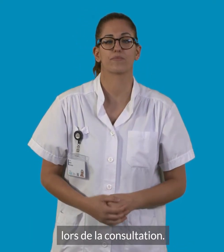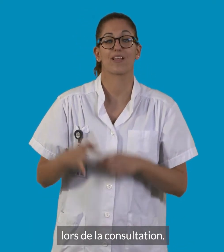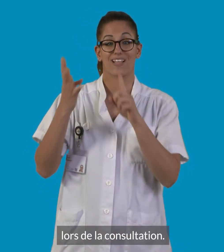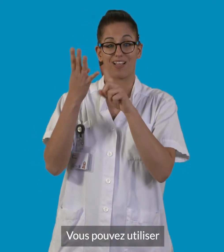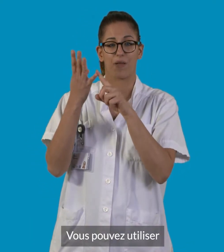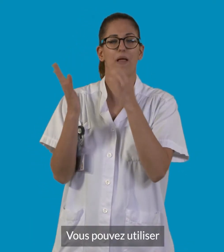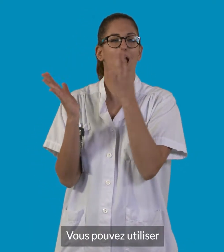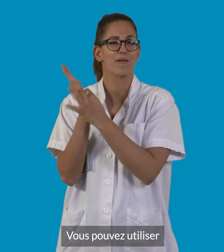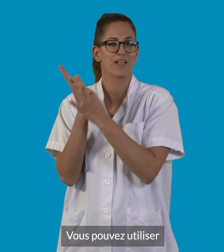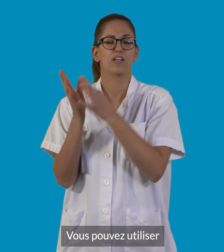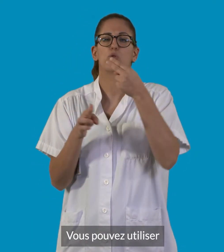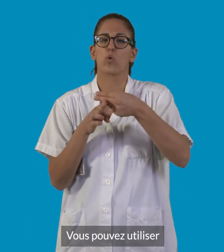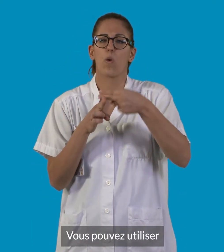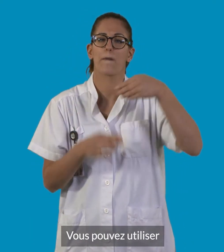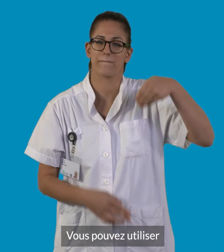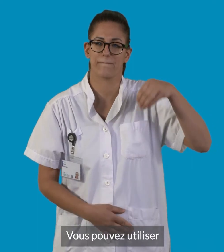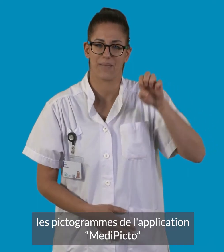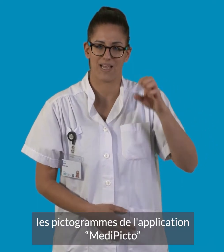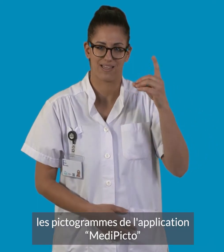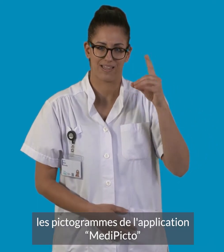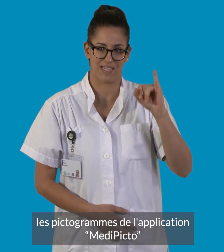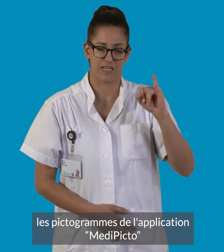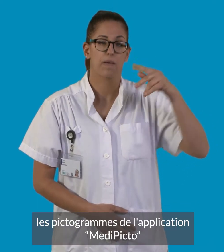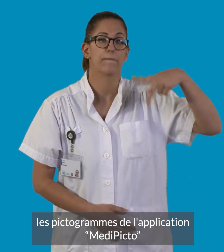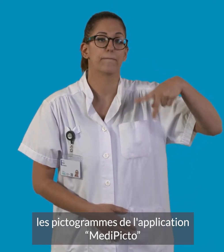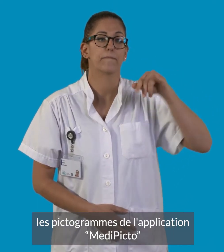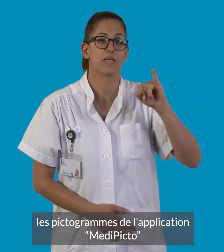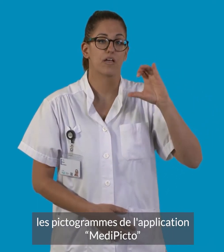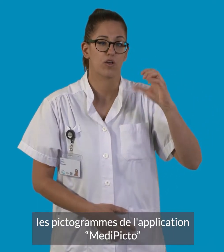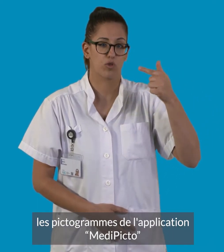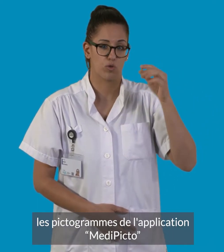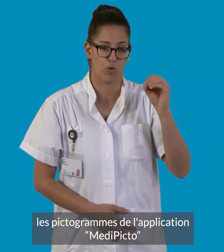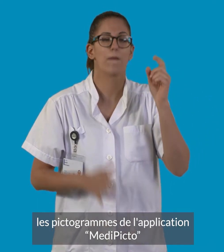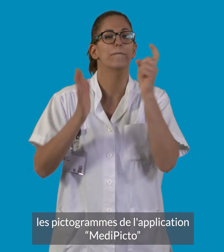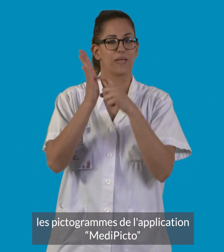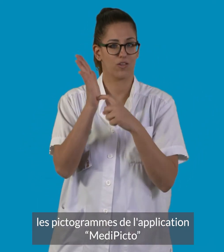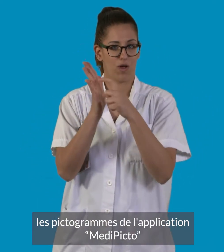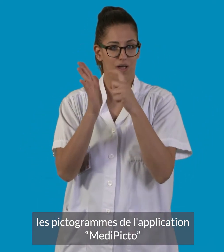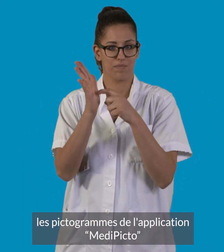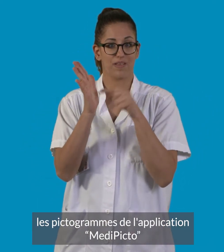consultation. Vous pouvez utiliser les pictogrammes de